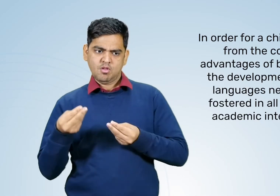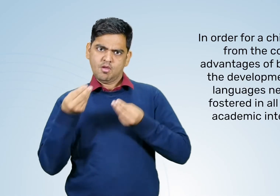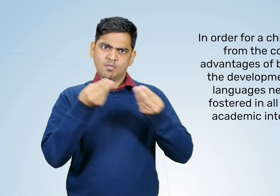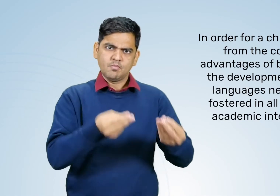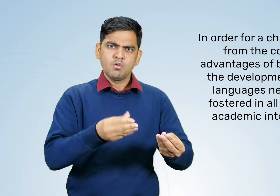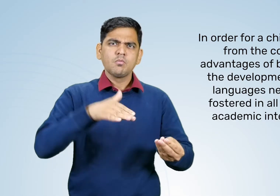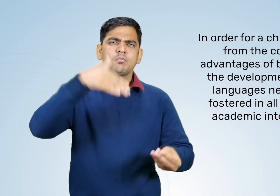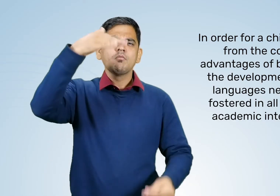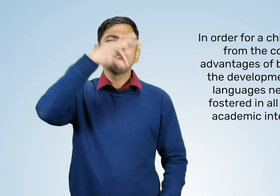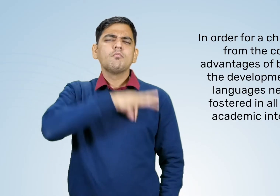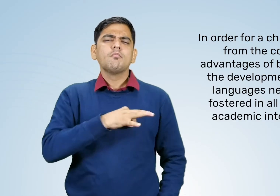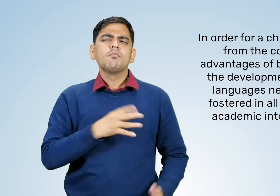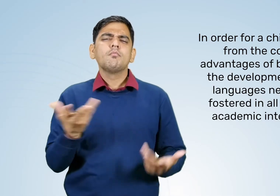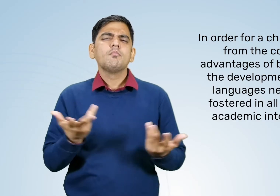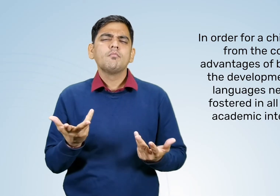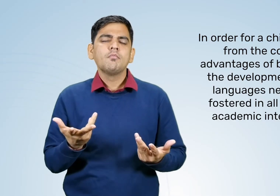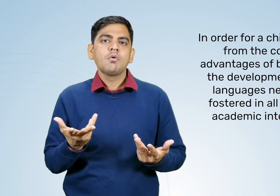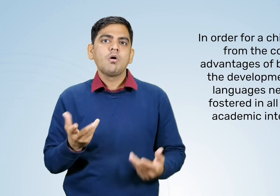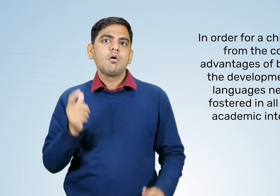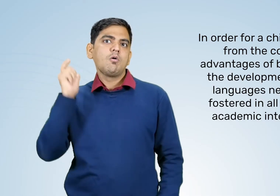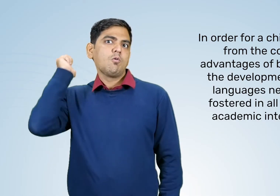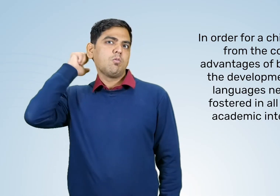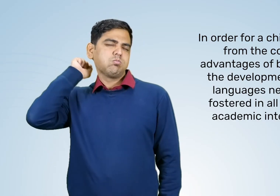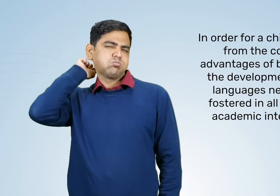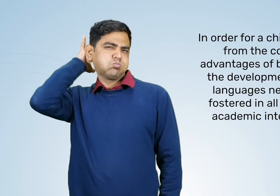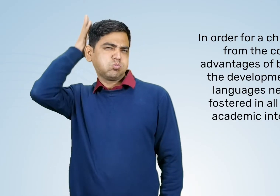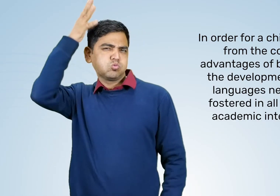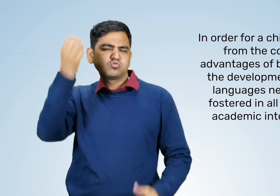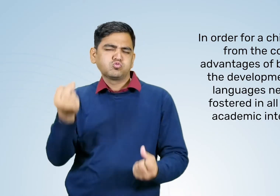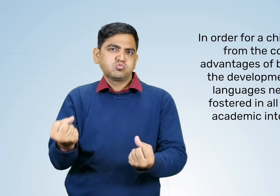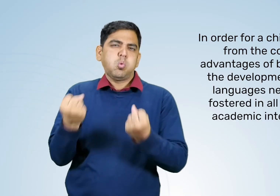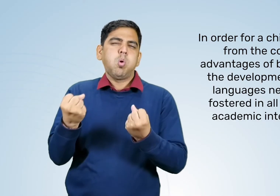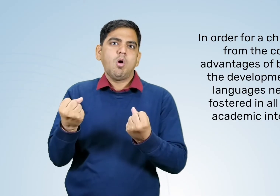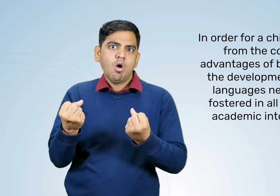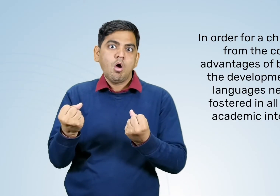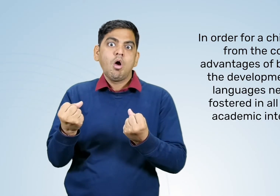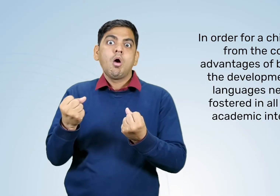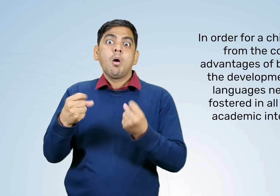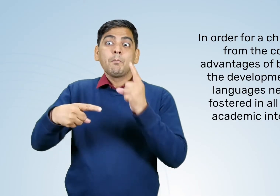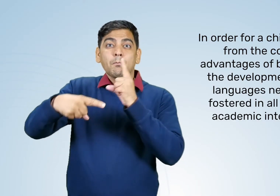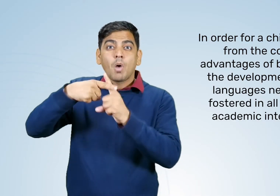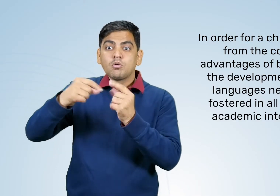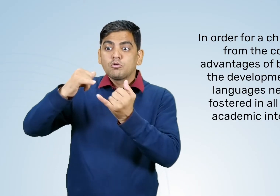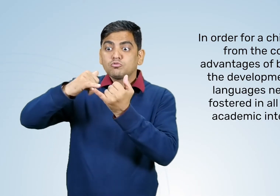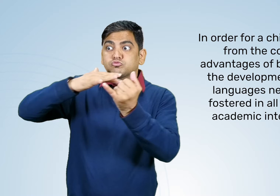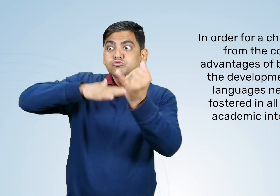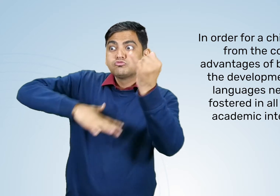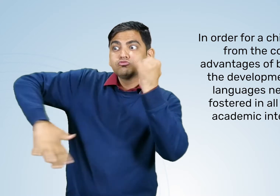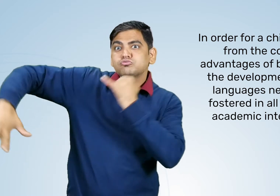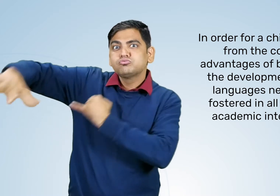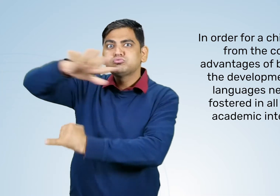एक बच्चे को द्विभाषावाद के संज्ञानात्मक लाभों से लाभान्वित करने के